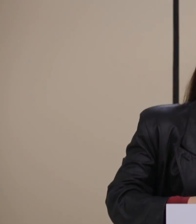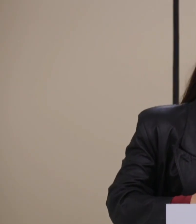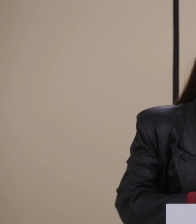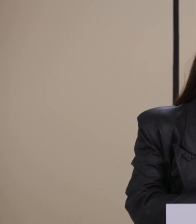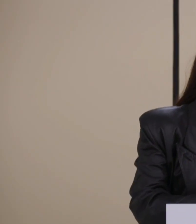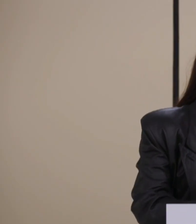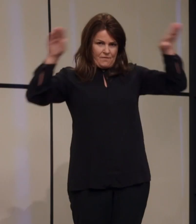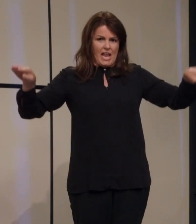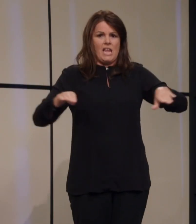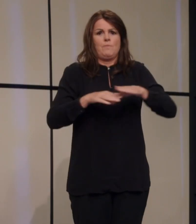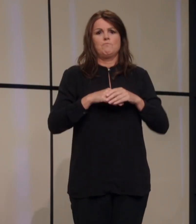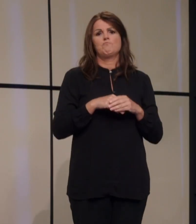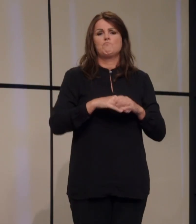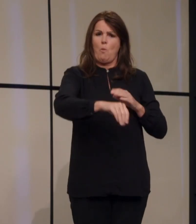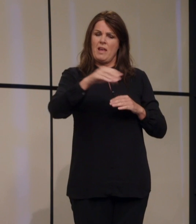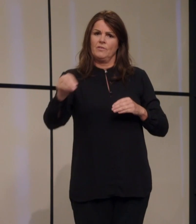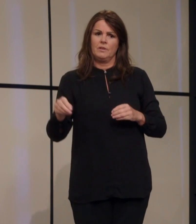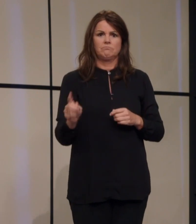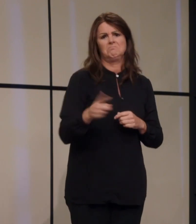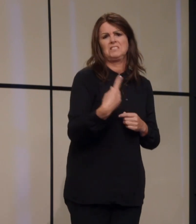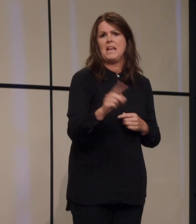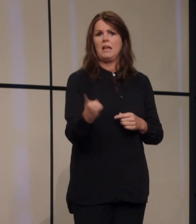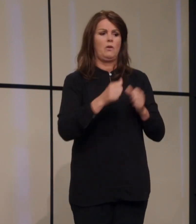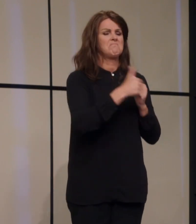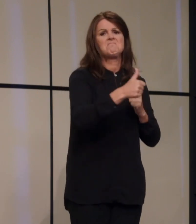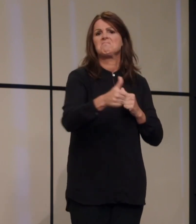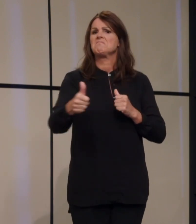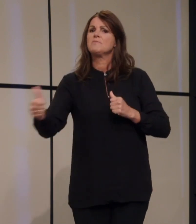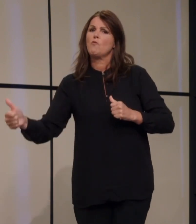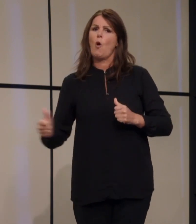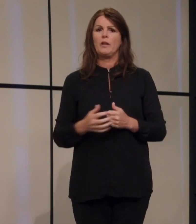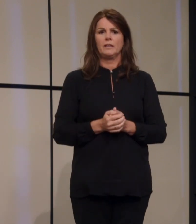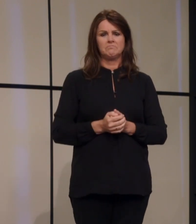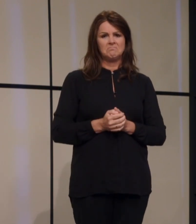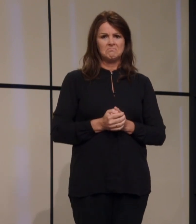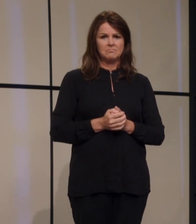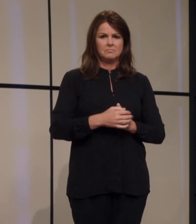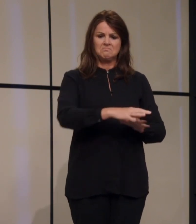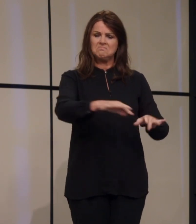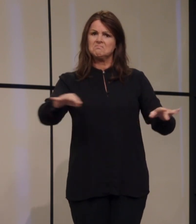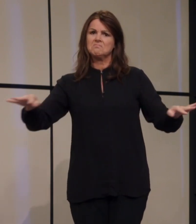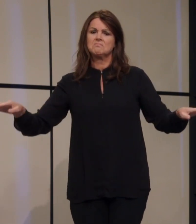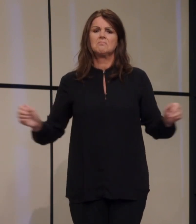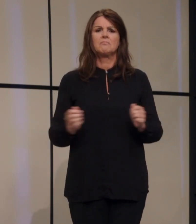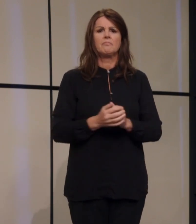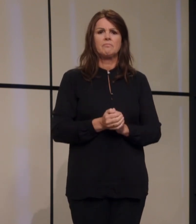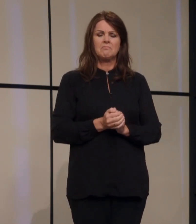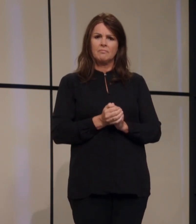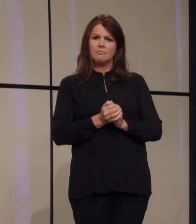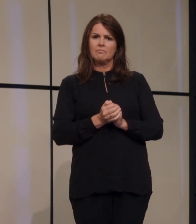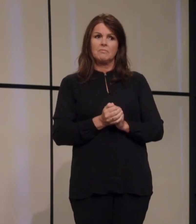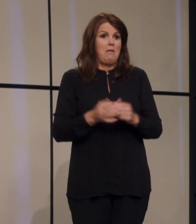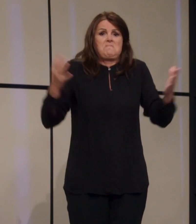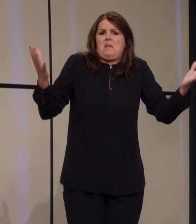tv-momenten zich snel onder de bevolking hebben verspreid. Het gaat